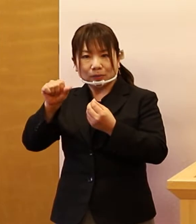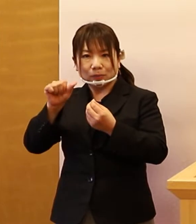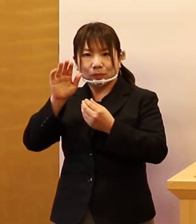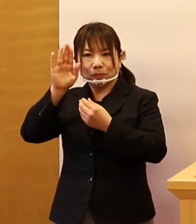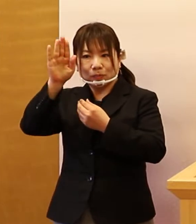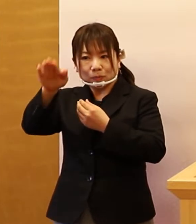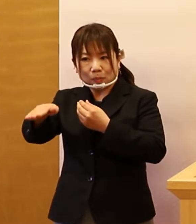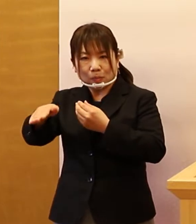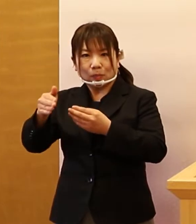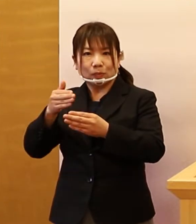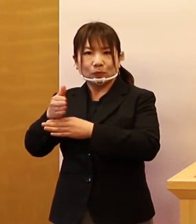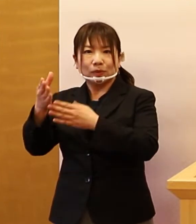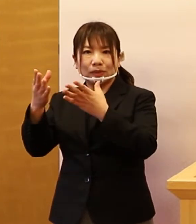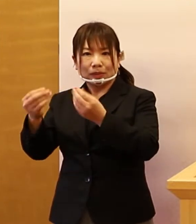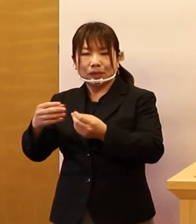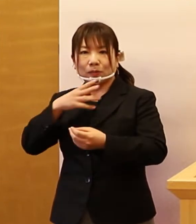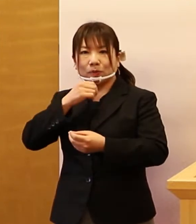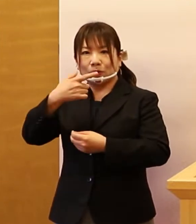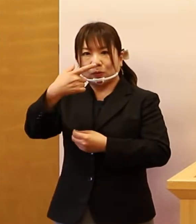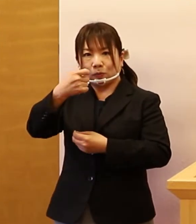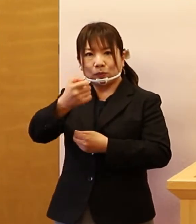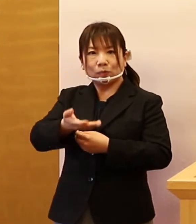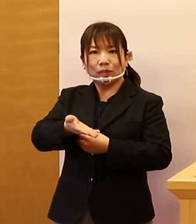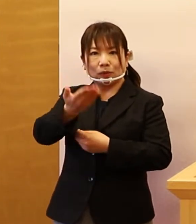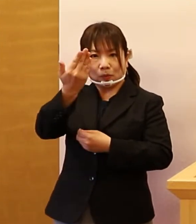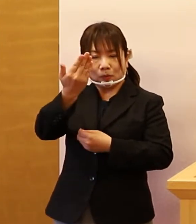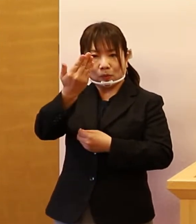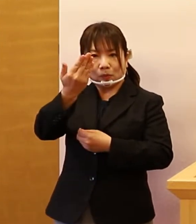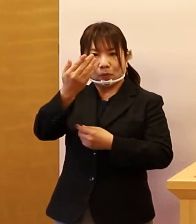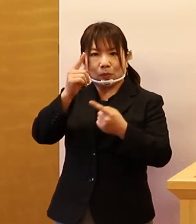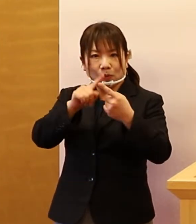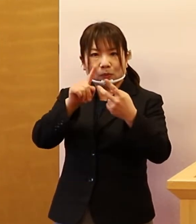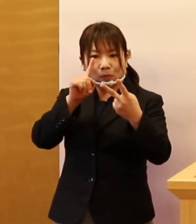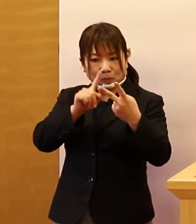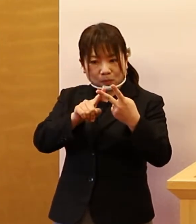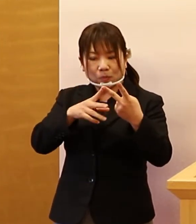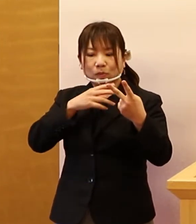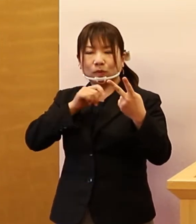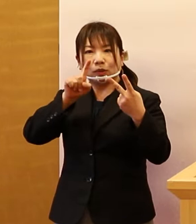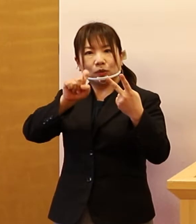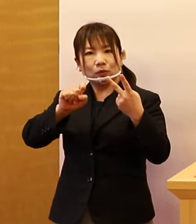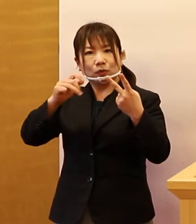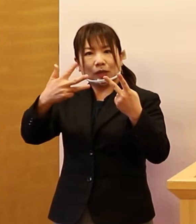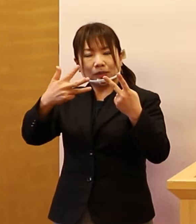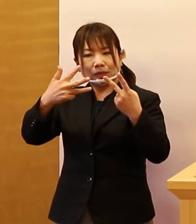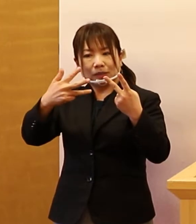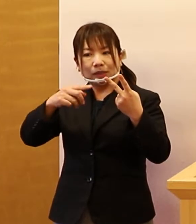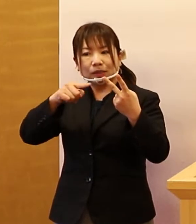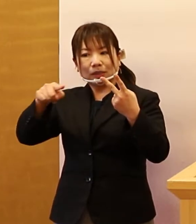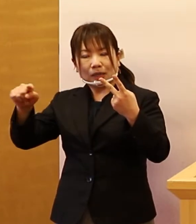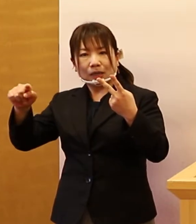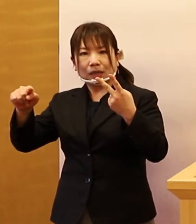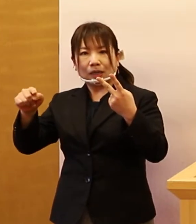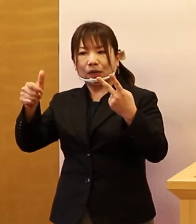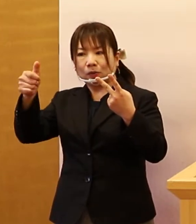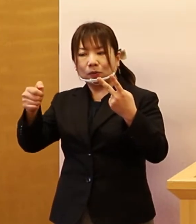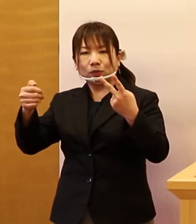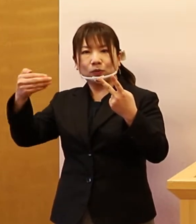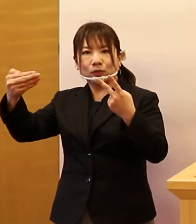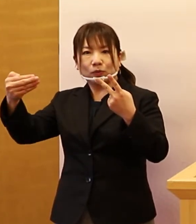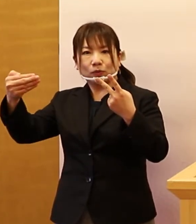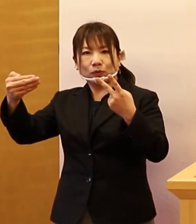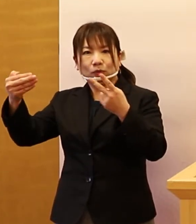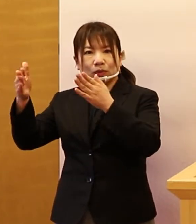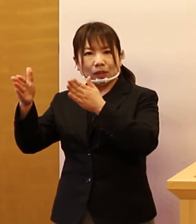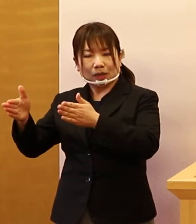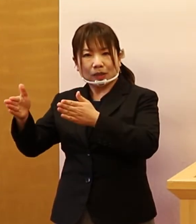した60歳以上の方、もしくは18歳以上、60歳未満で